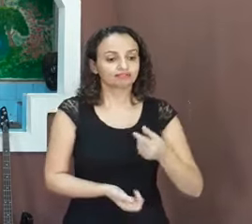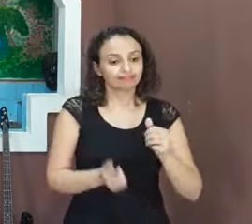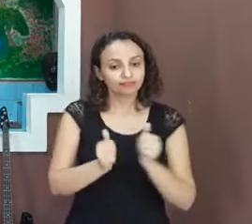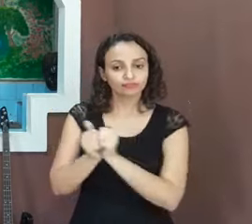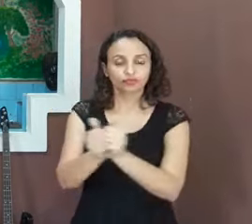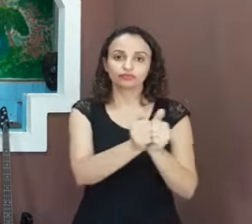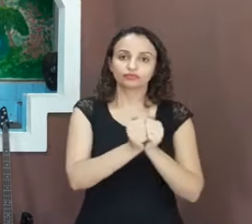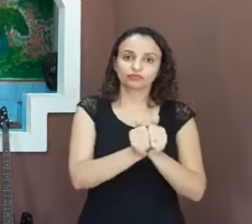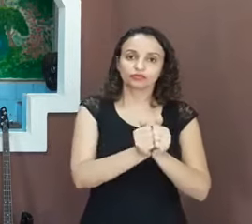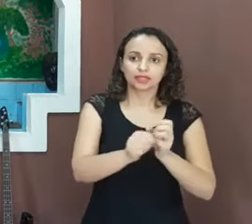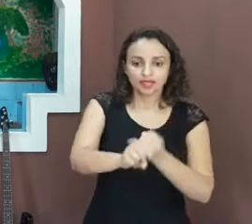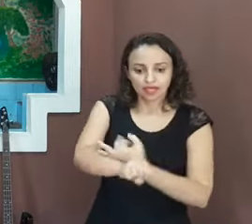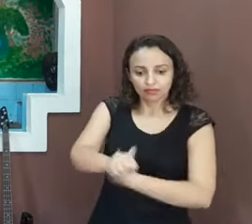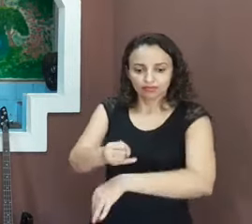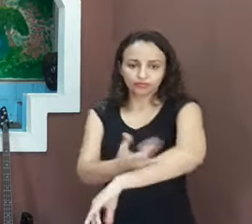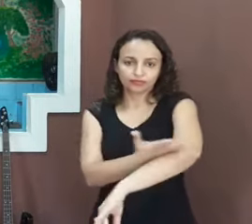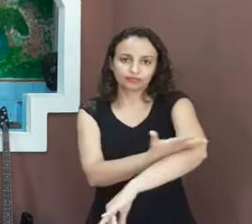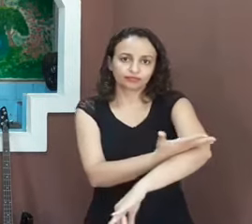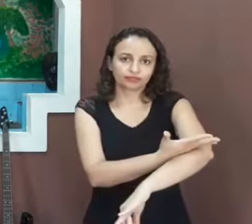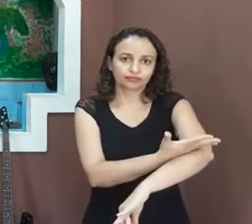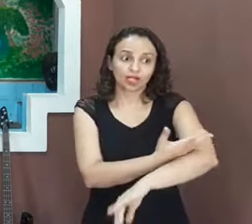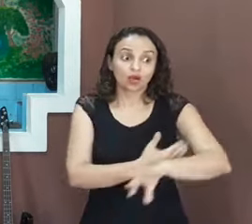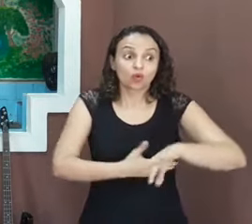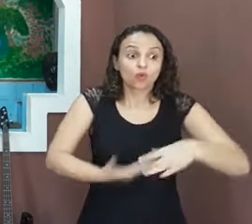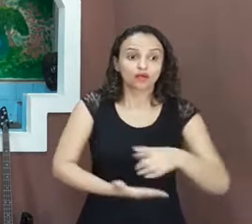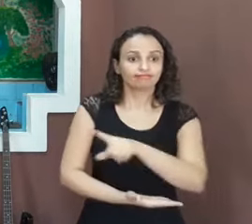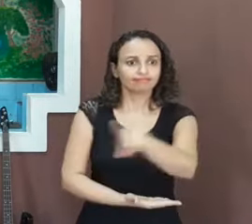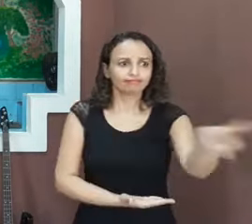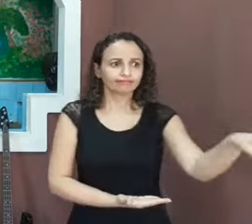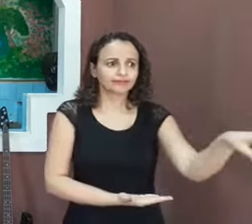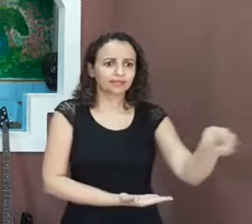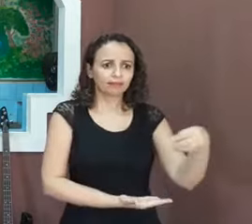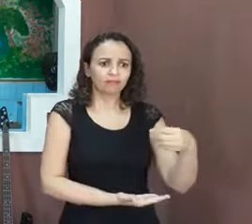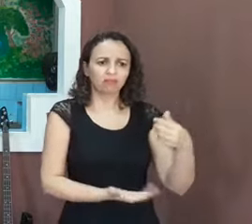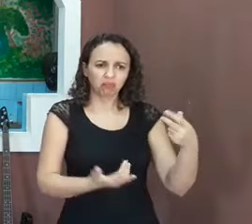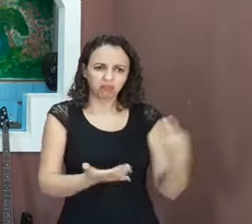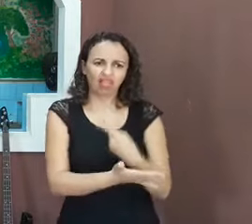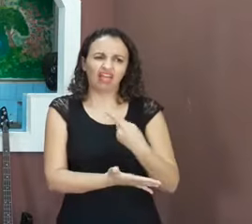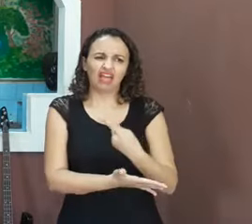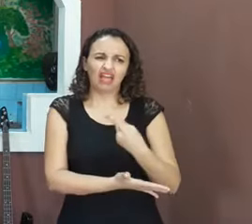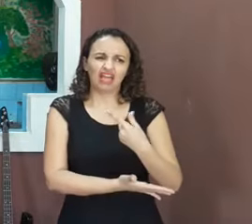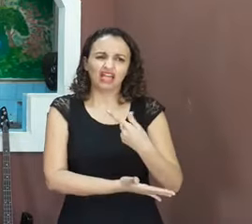Eu quero perguntar para você, quando você erra, você pede desculpa?